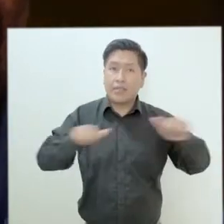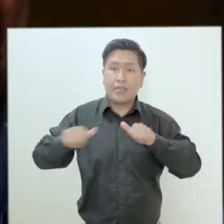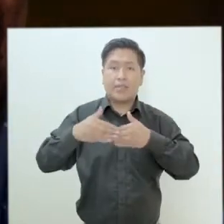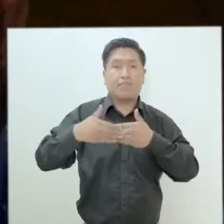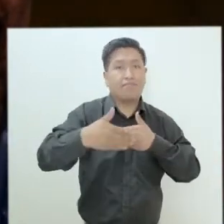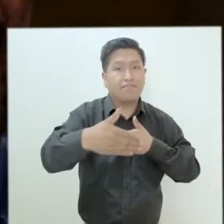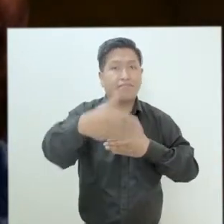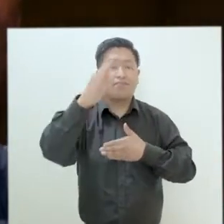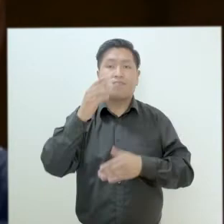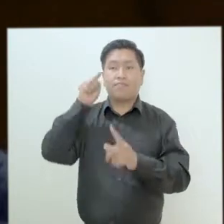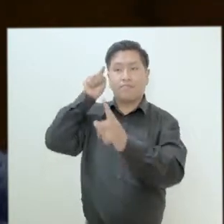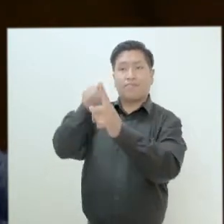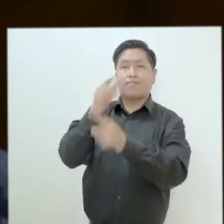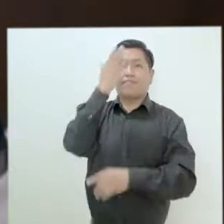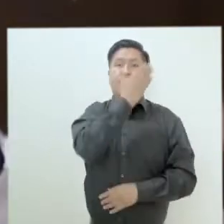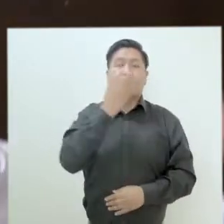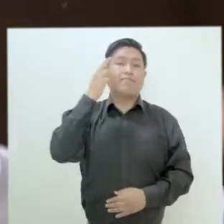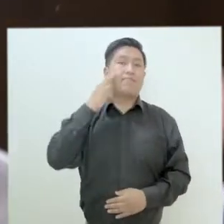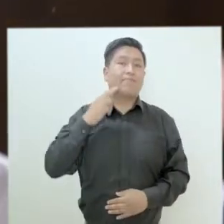los Afrodescendientes.